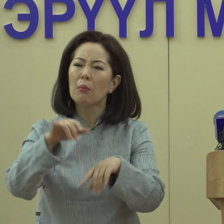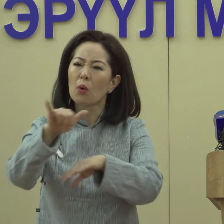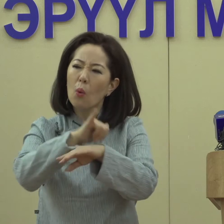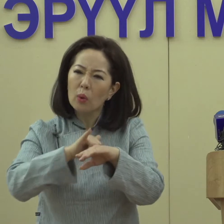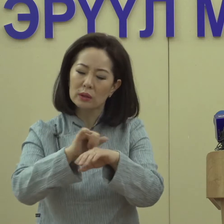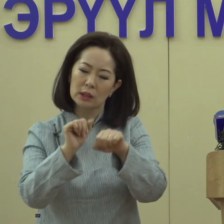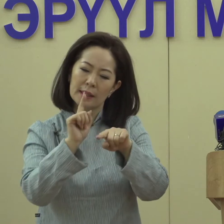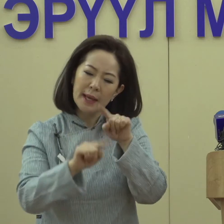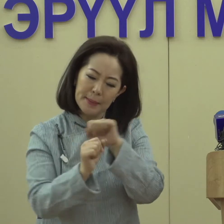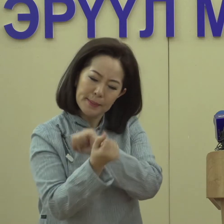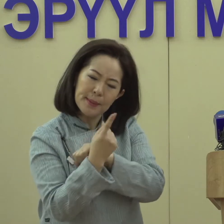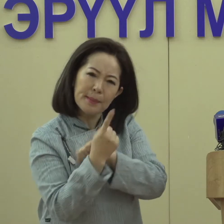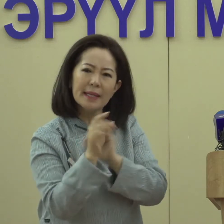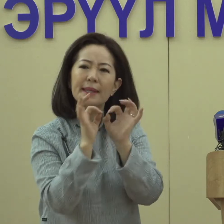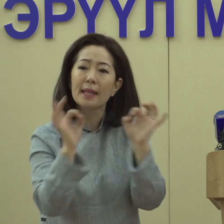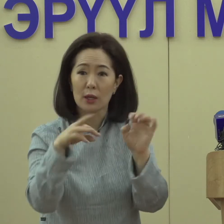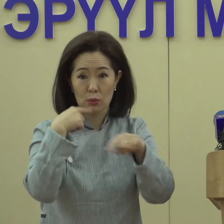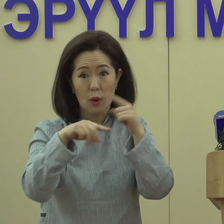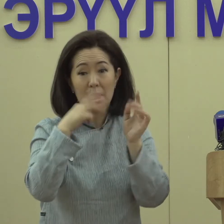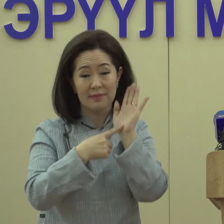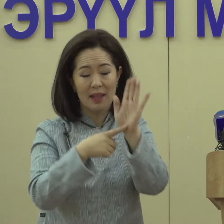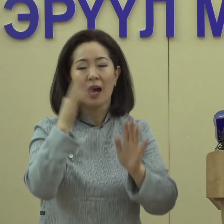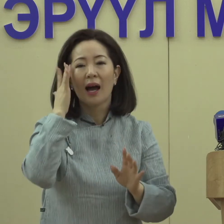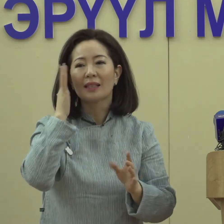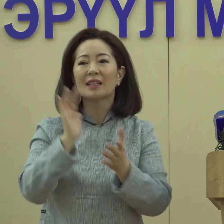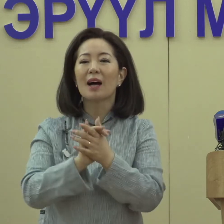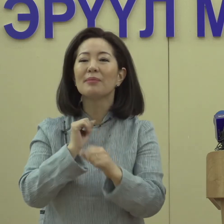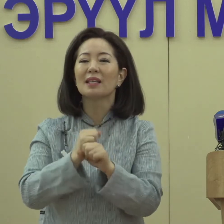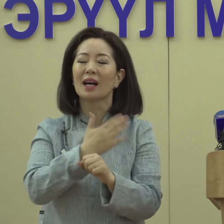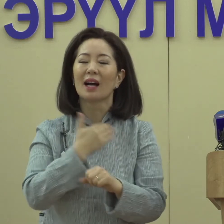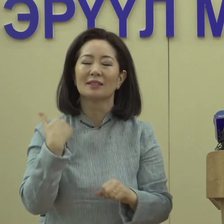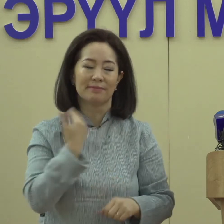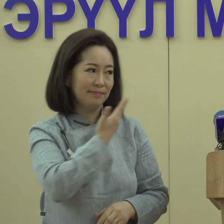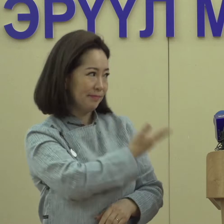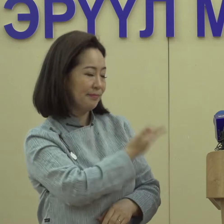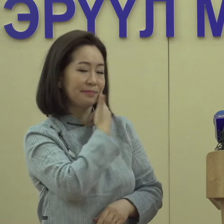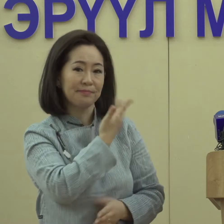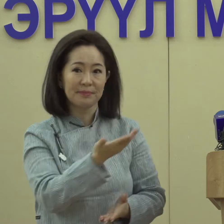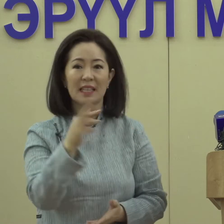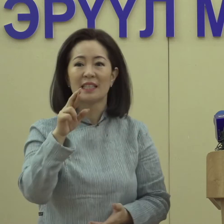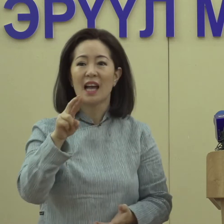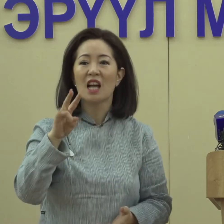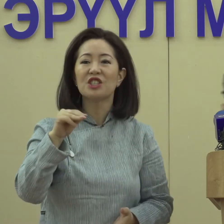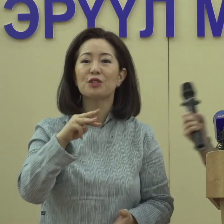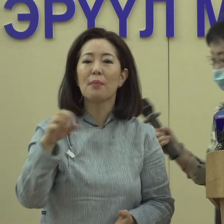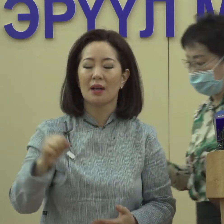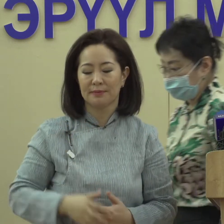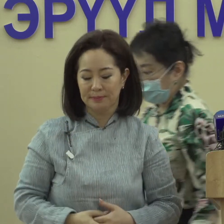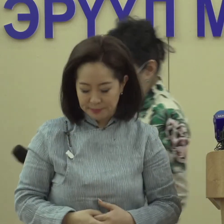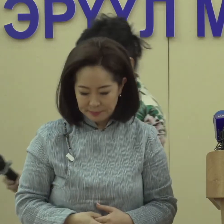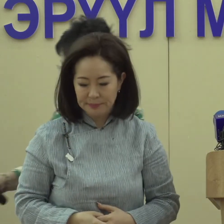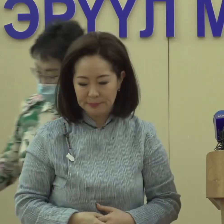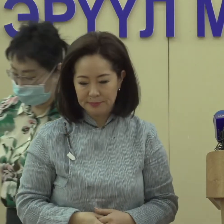үйл ажиллагаа авч байгаа өвчлийн байдал ямар байгаа талаар манай гадаад хамтын ажиллагааны хэлцээний дарга Янжмаа та бүхэнд мэдээлэл хийнэ.